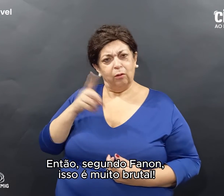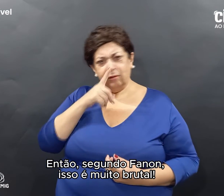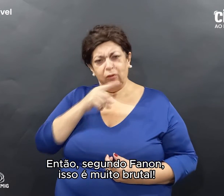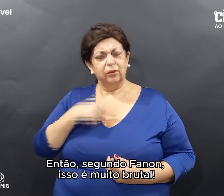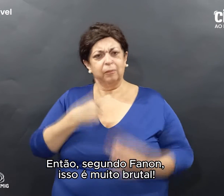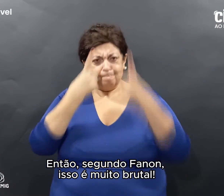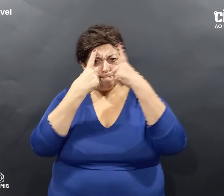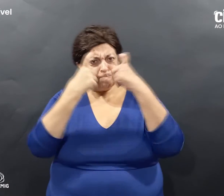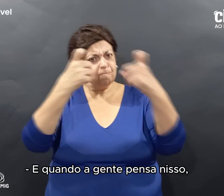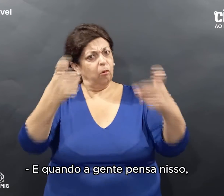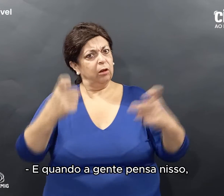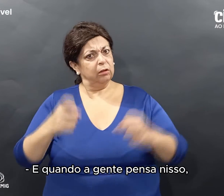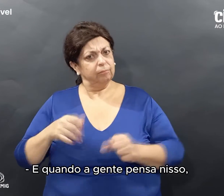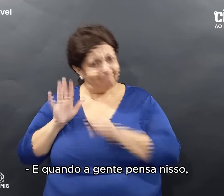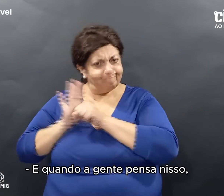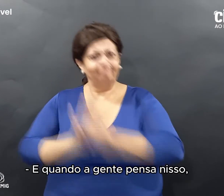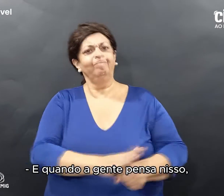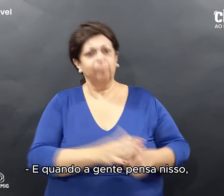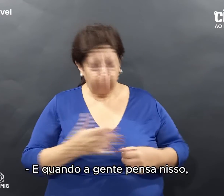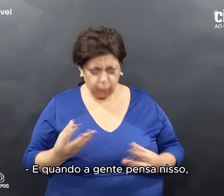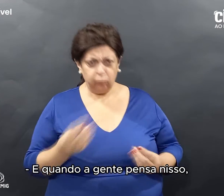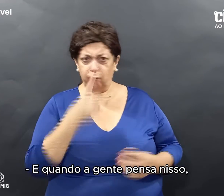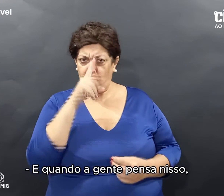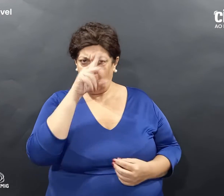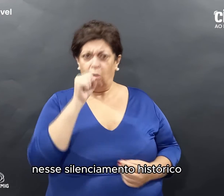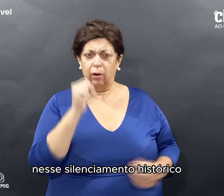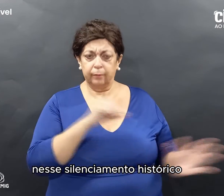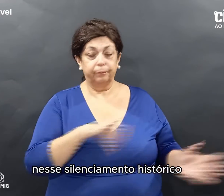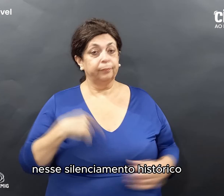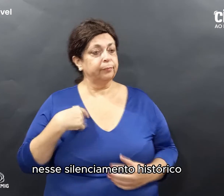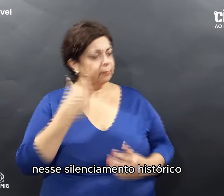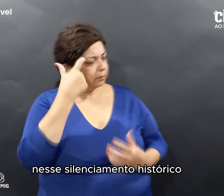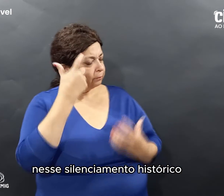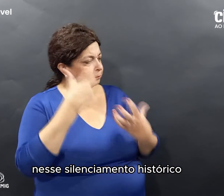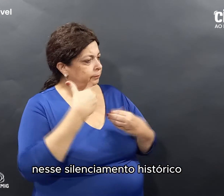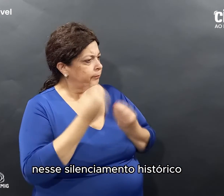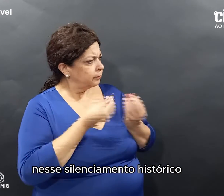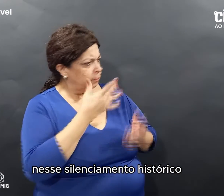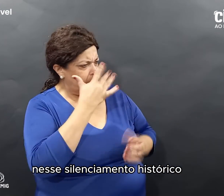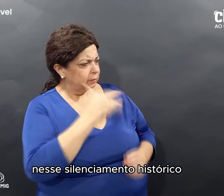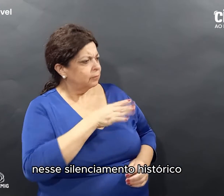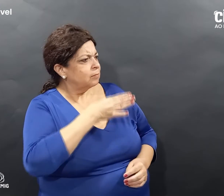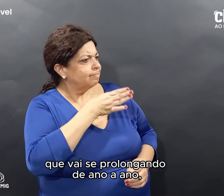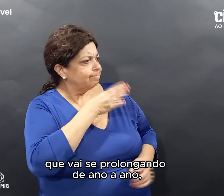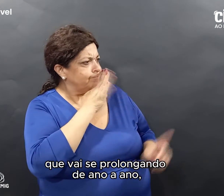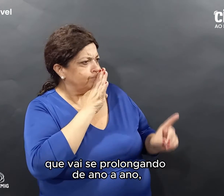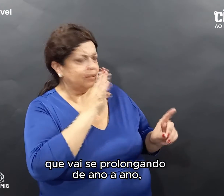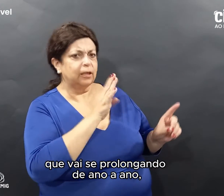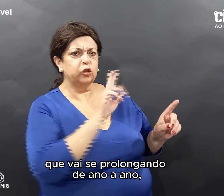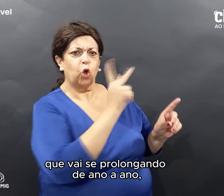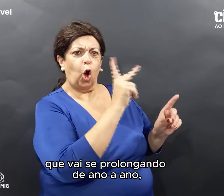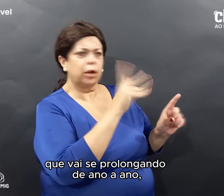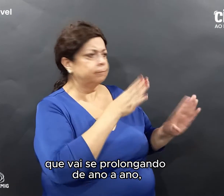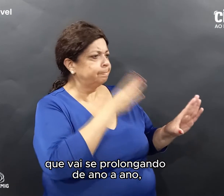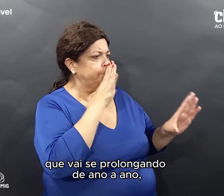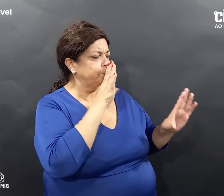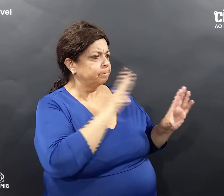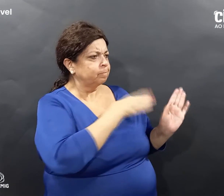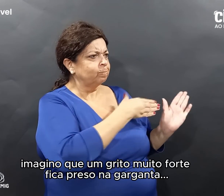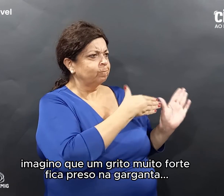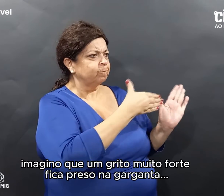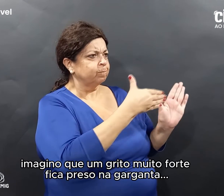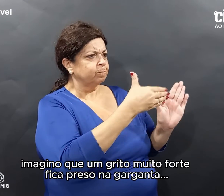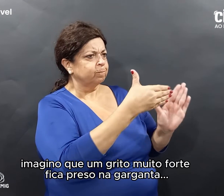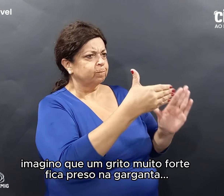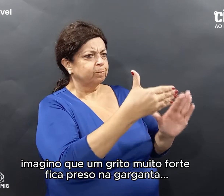brutal, né? E quando a gente pensa nisso, nesse silenciamento histórico que vai se prolongando de ano a ano,